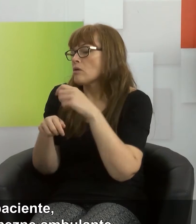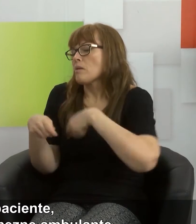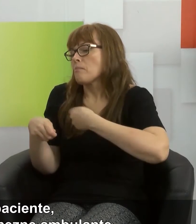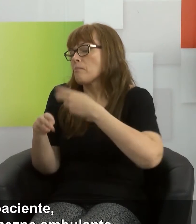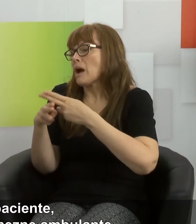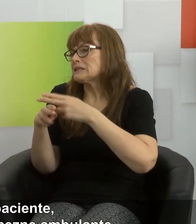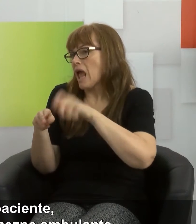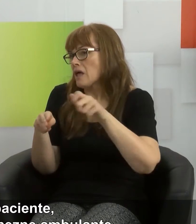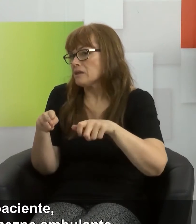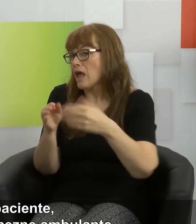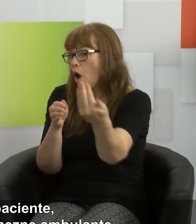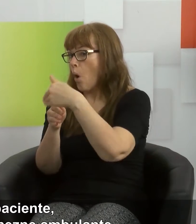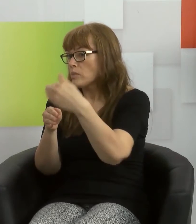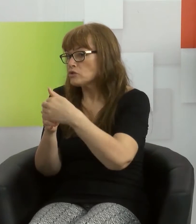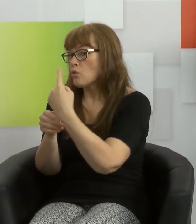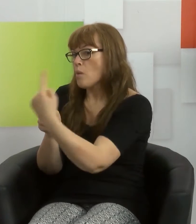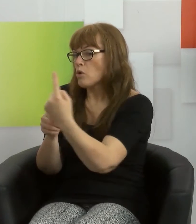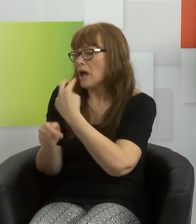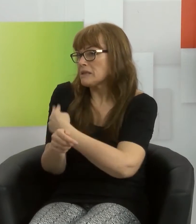obiskujejo posamezne ambulante.